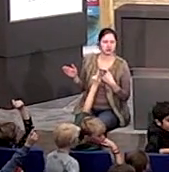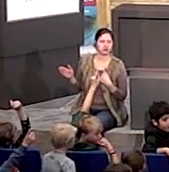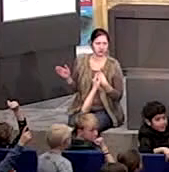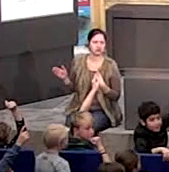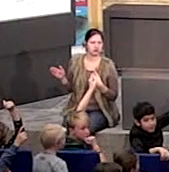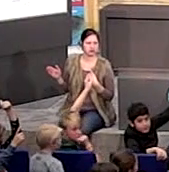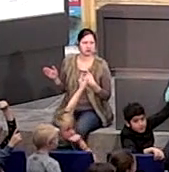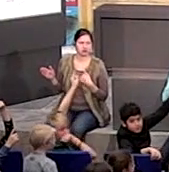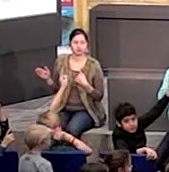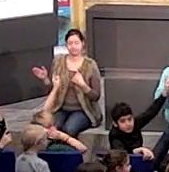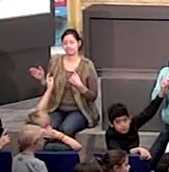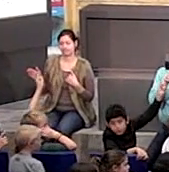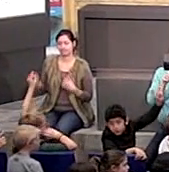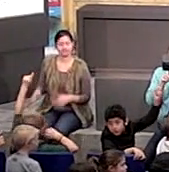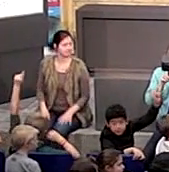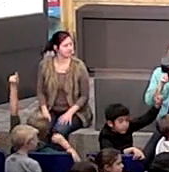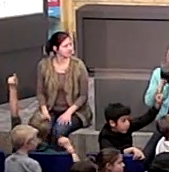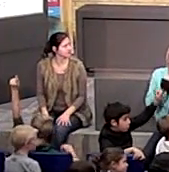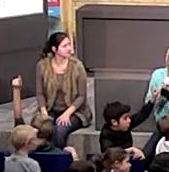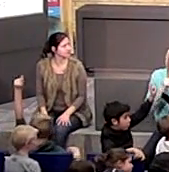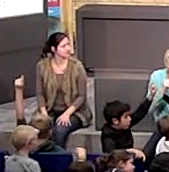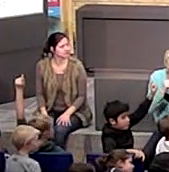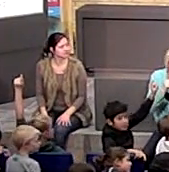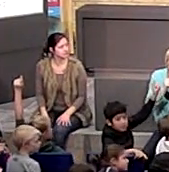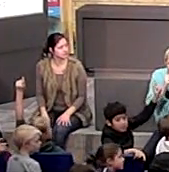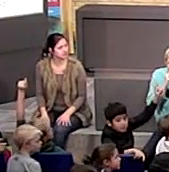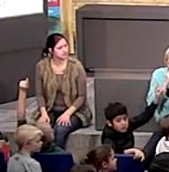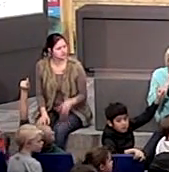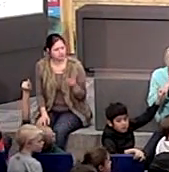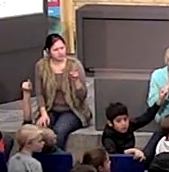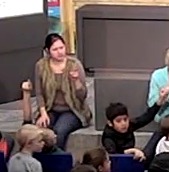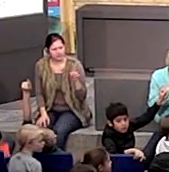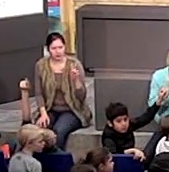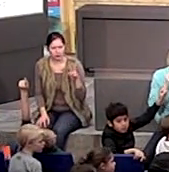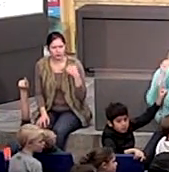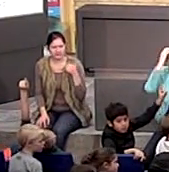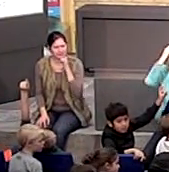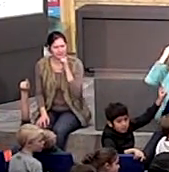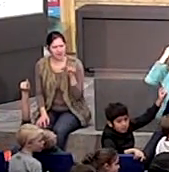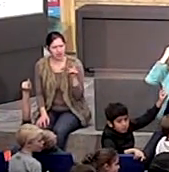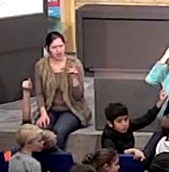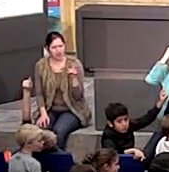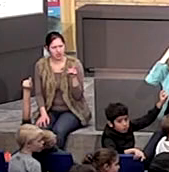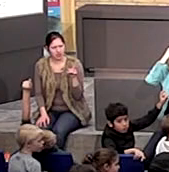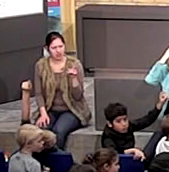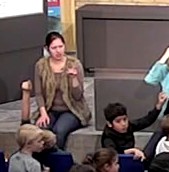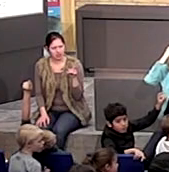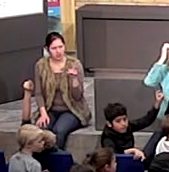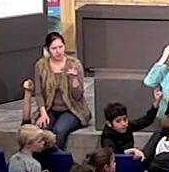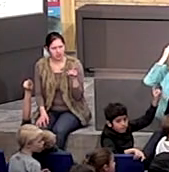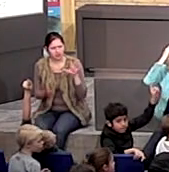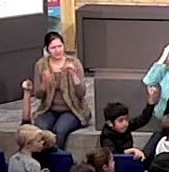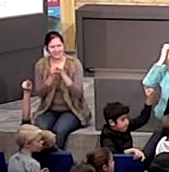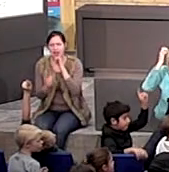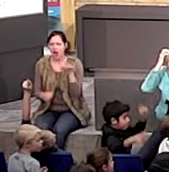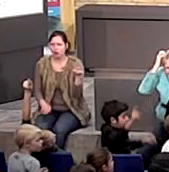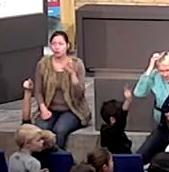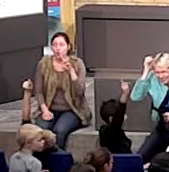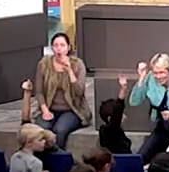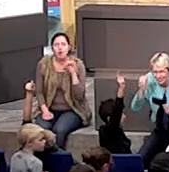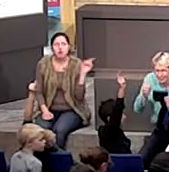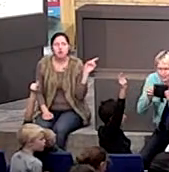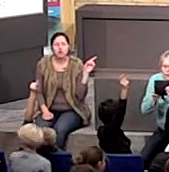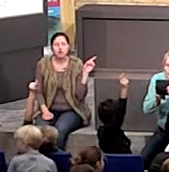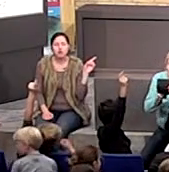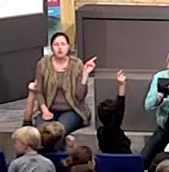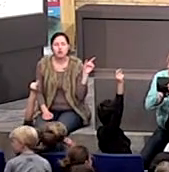16 jaar al? Nee. Was jij? Nee. Jij bent nog geen 16, hè? Hoe oud ben jij? 10. Wow. Toen was